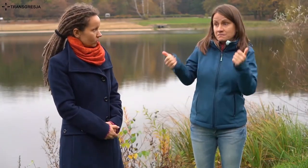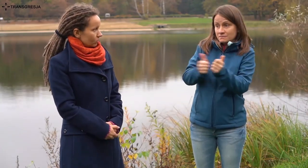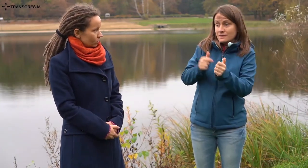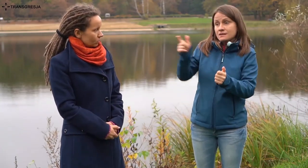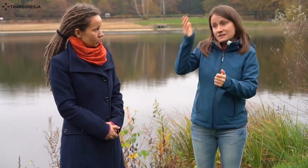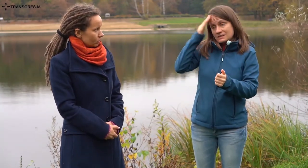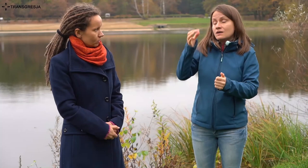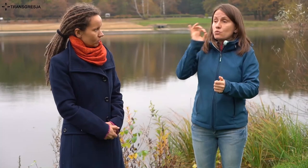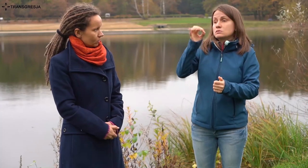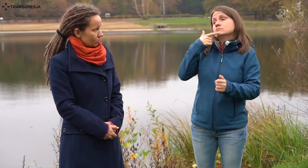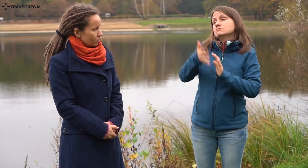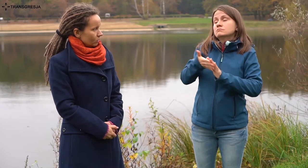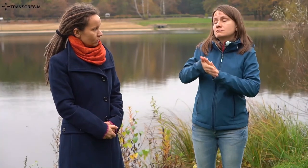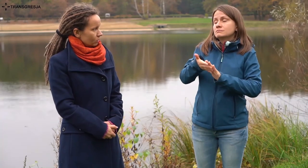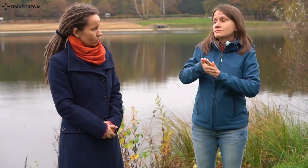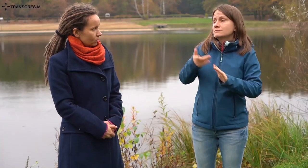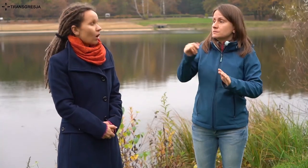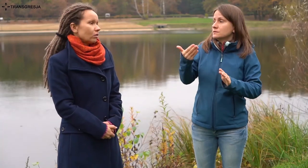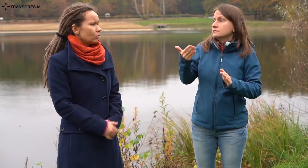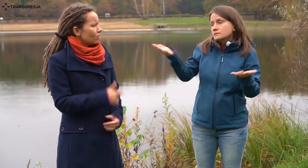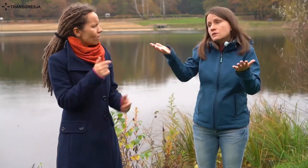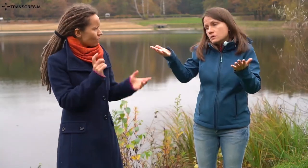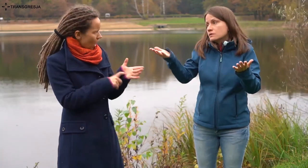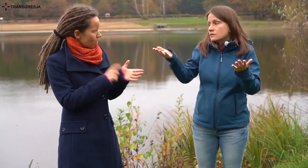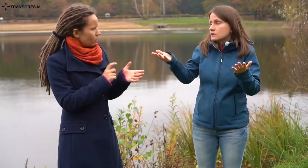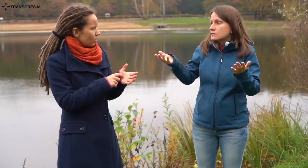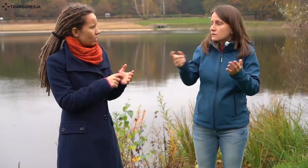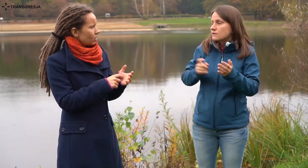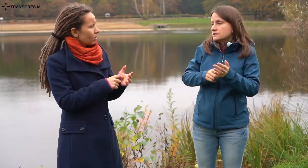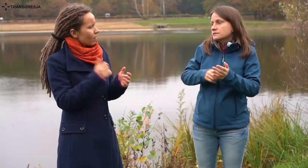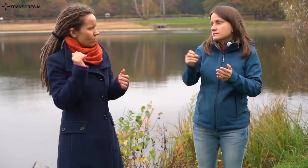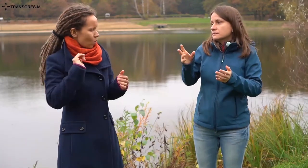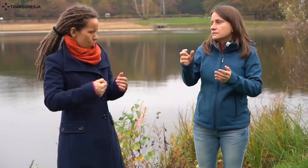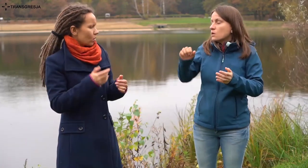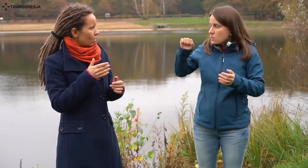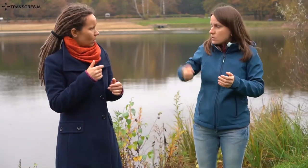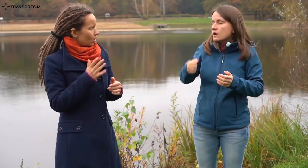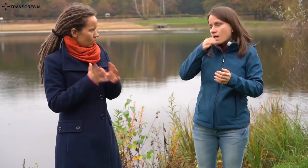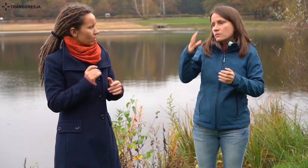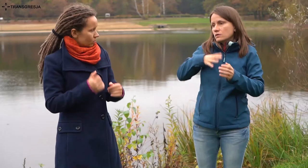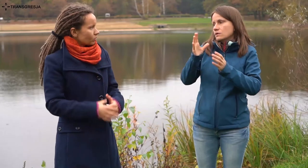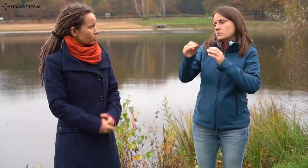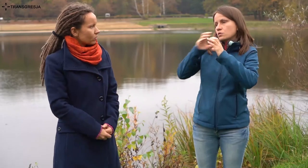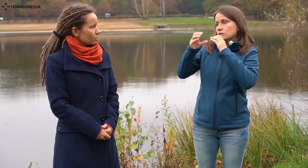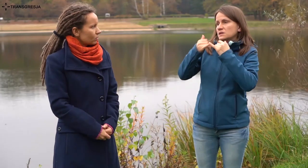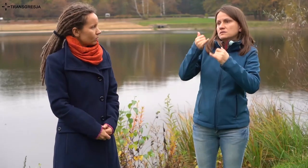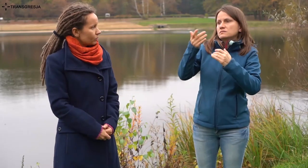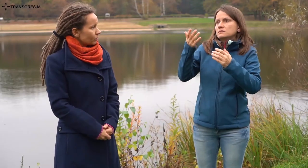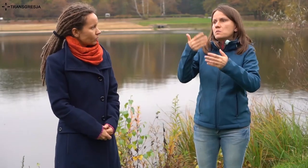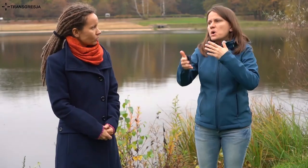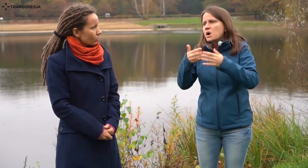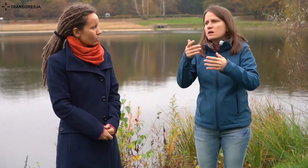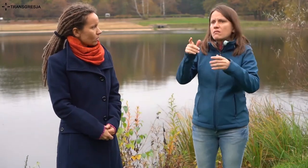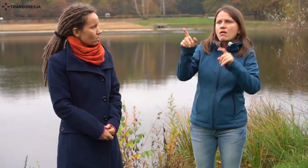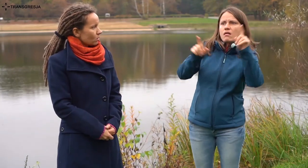Jeśli dobrze zna język migowy PJM, to jest łatwiej. Warunkiem jest to, aby biegle migał? Lepiej jak biegle miga